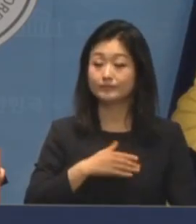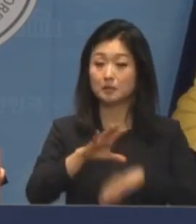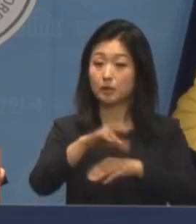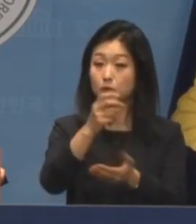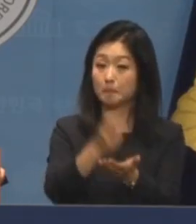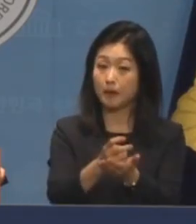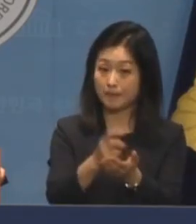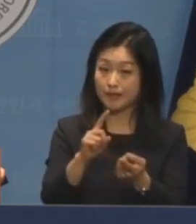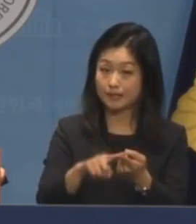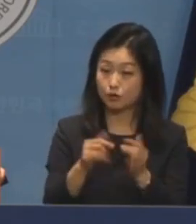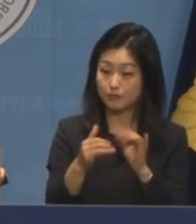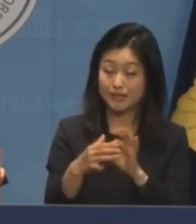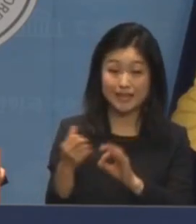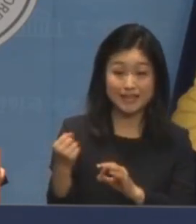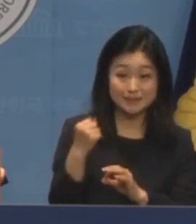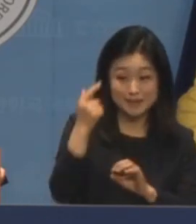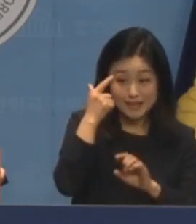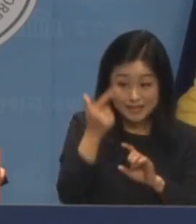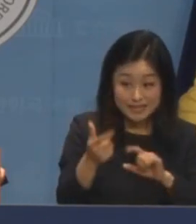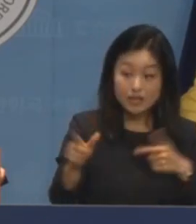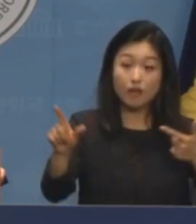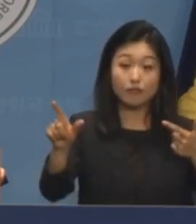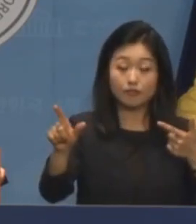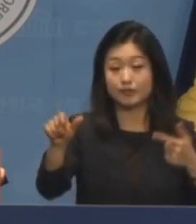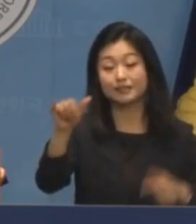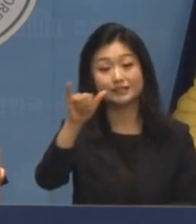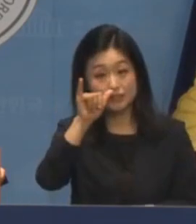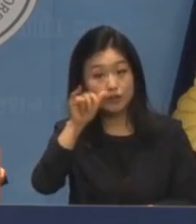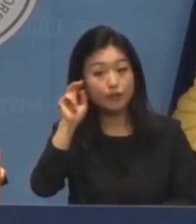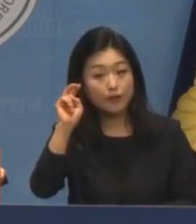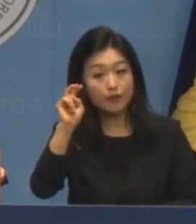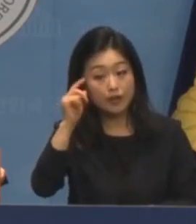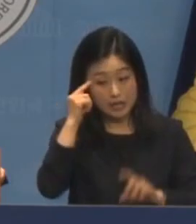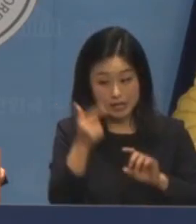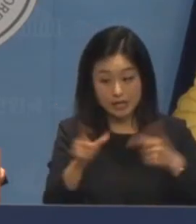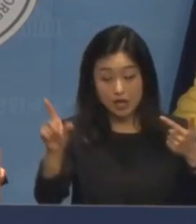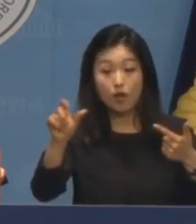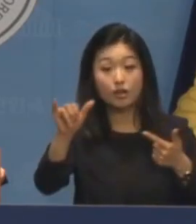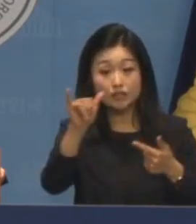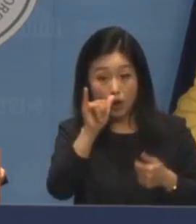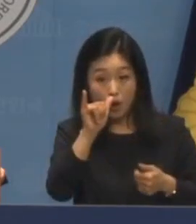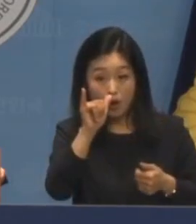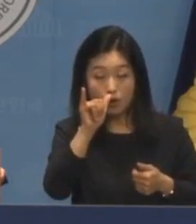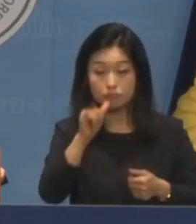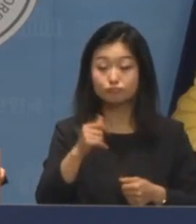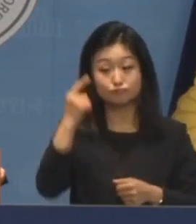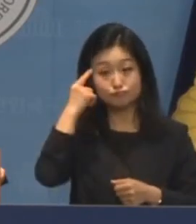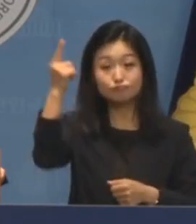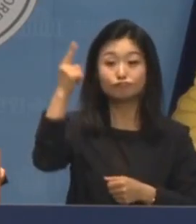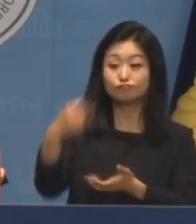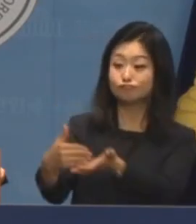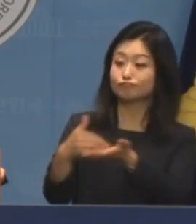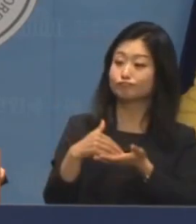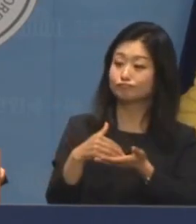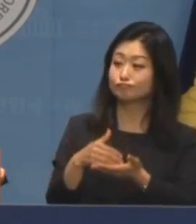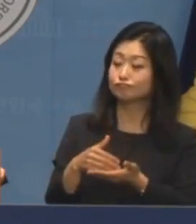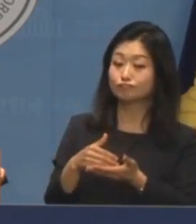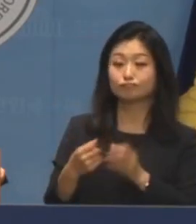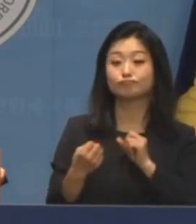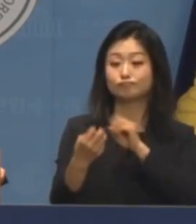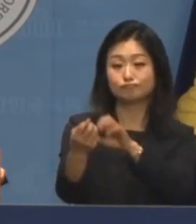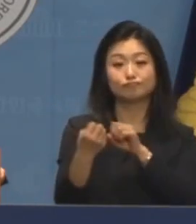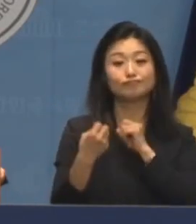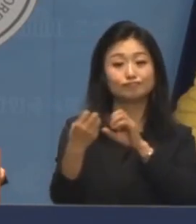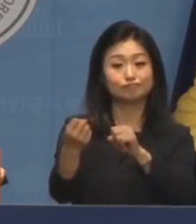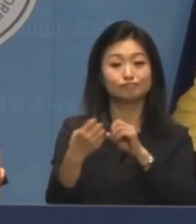문제에 대해서 국민의힘이 이견을 가질 수 있고 이견이 있다면 대안을 제시해달라, 얼마든지 토론할